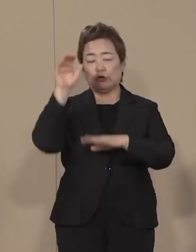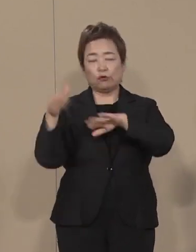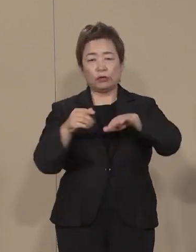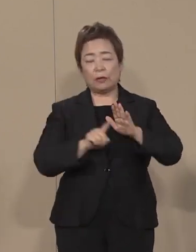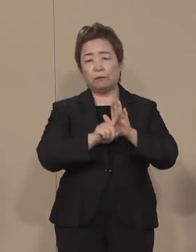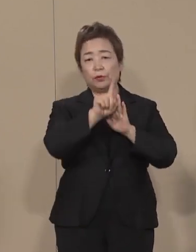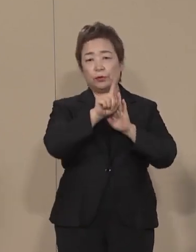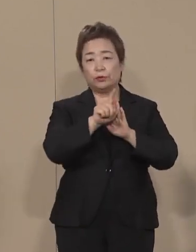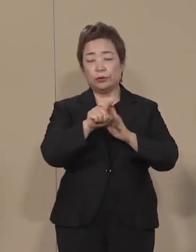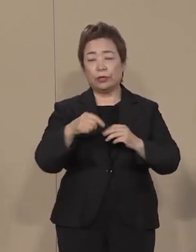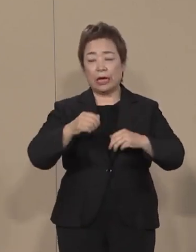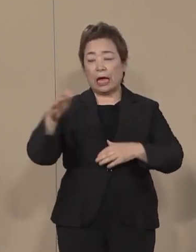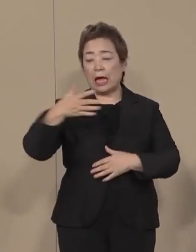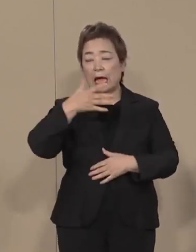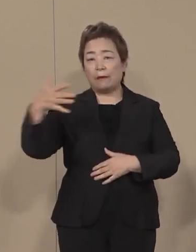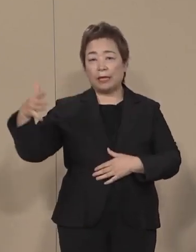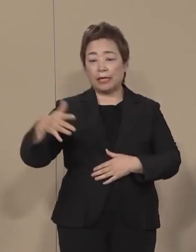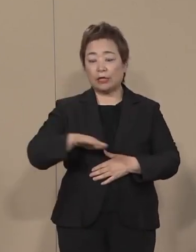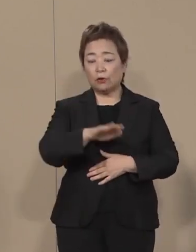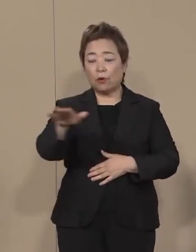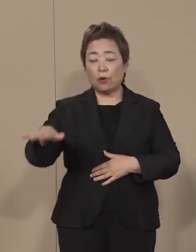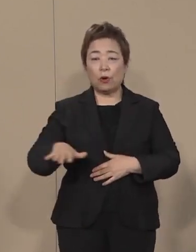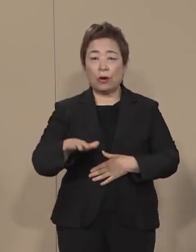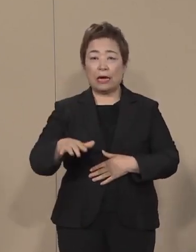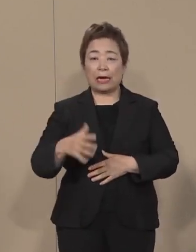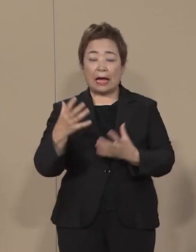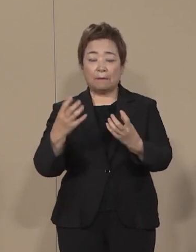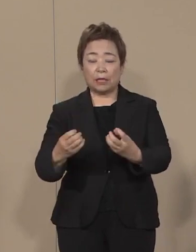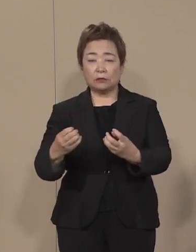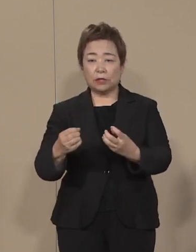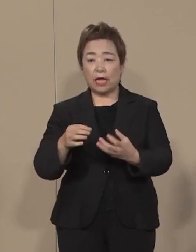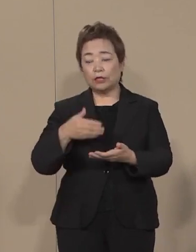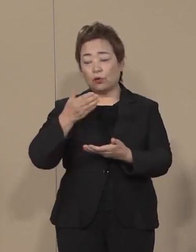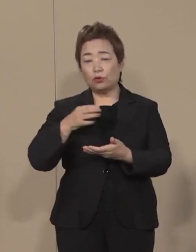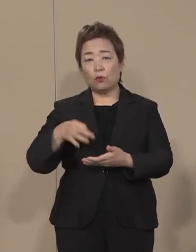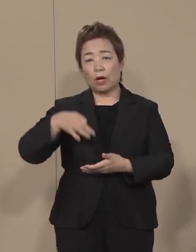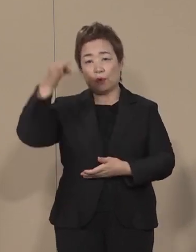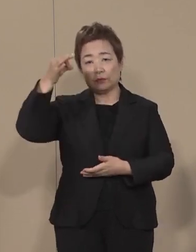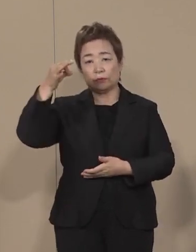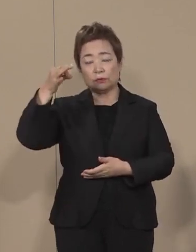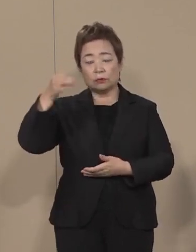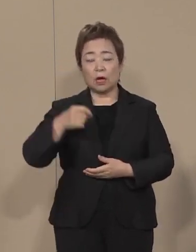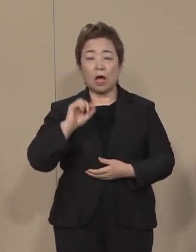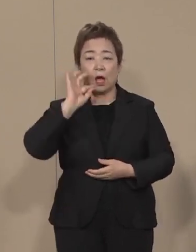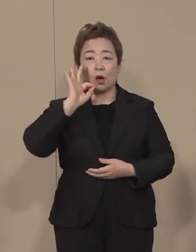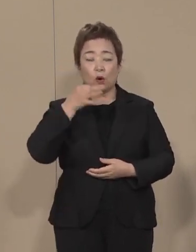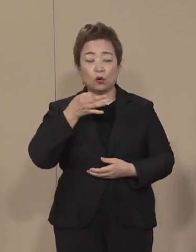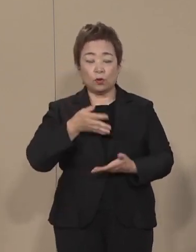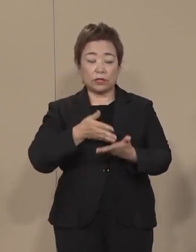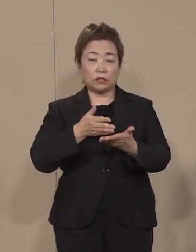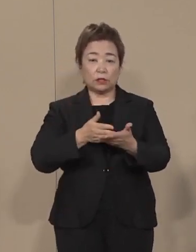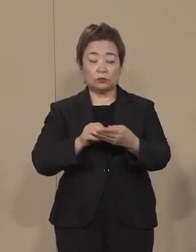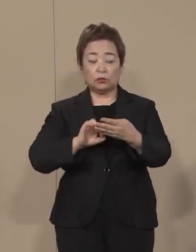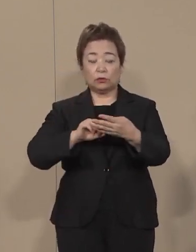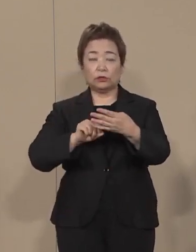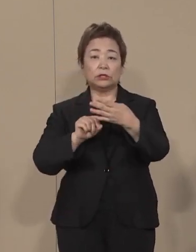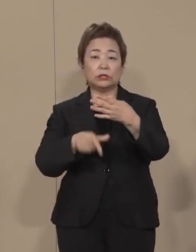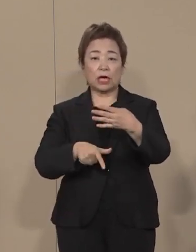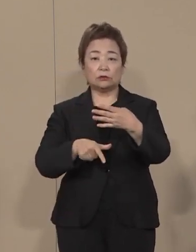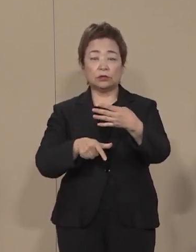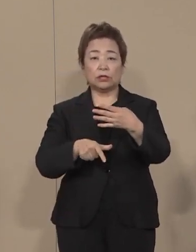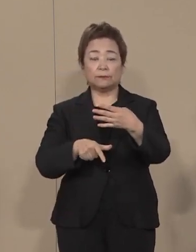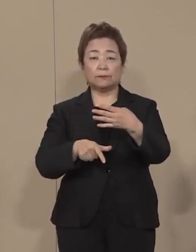アメリカの間伐等で食料は高騰しております穀物で言わせていただきます4月に